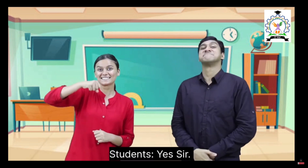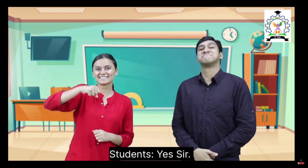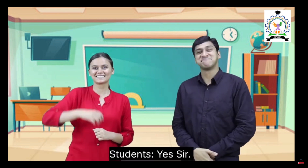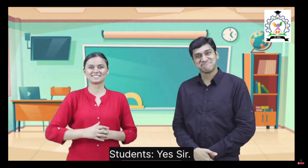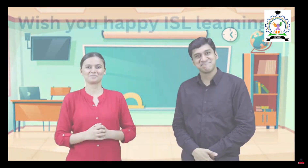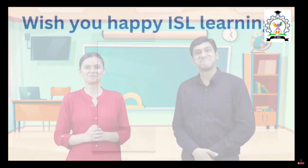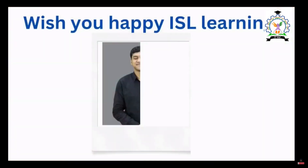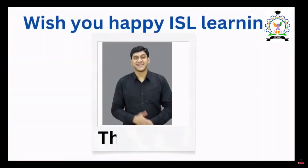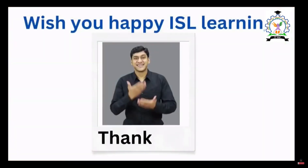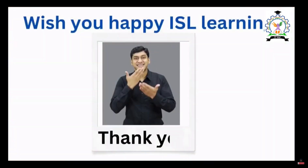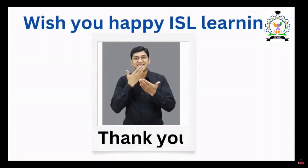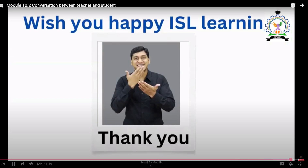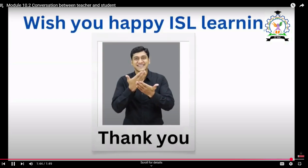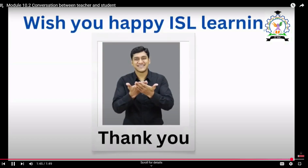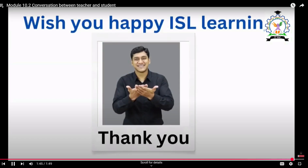बिल्कुल सर।